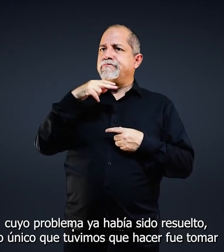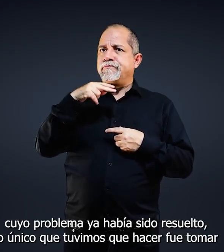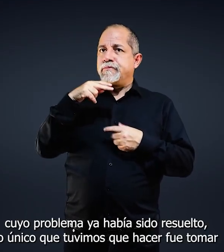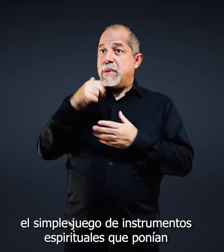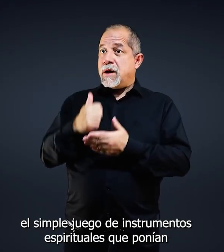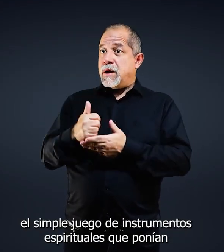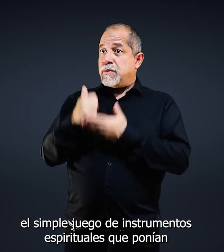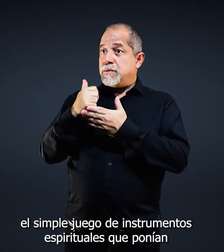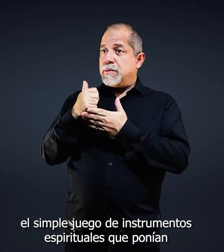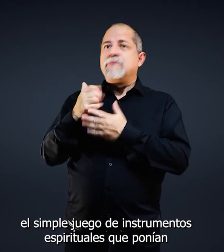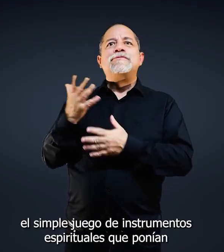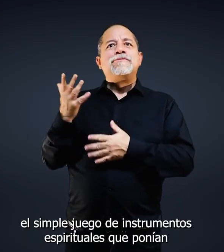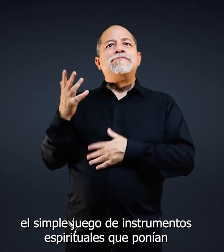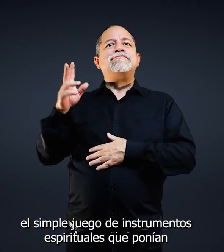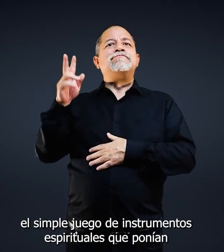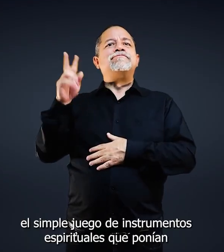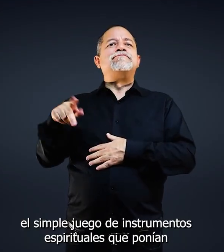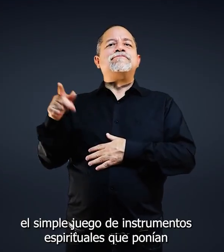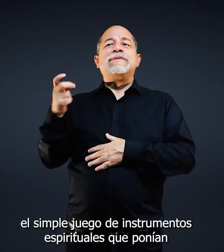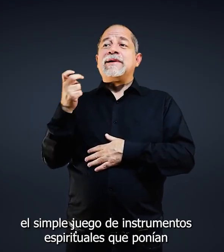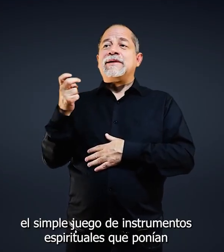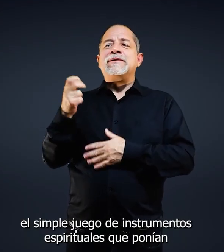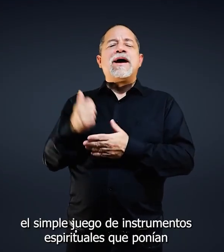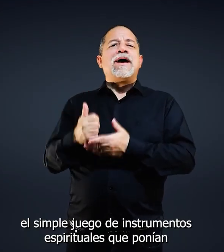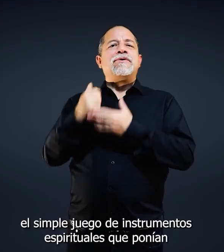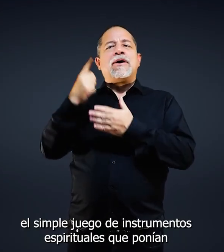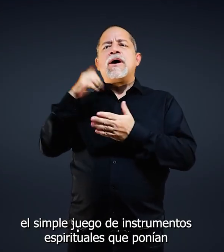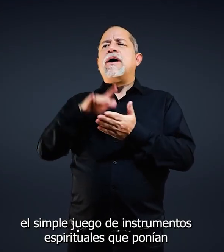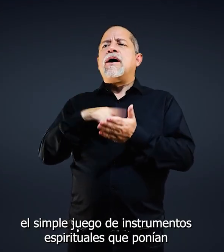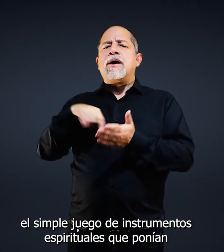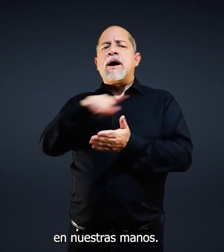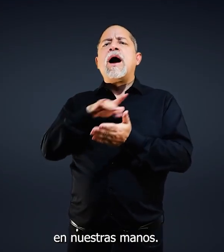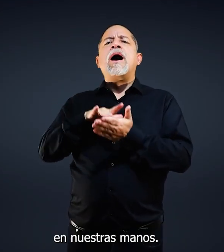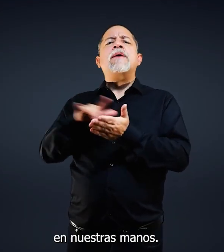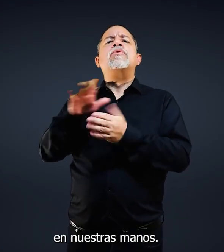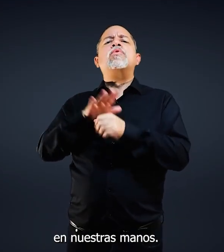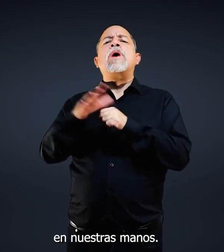el simple juego de instrumentos espirituales que ponían en nuestras manos.